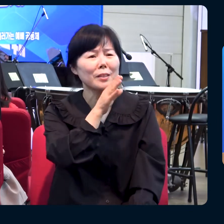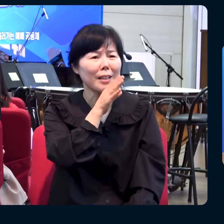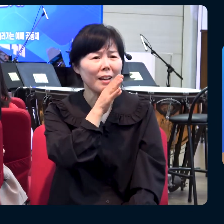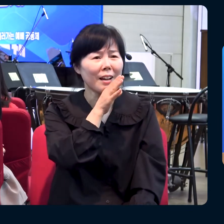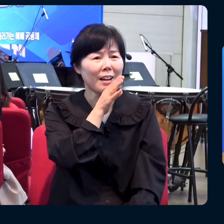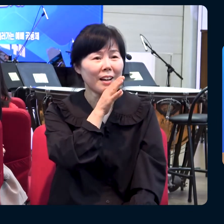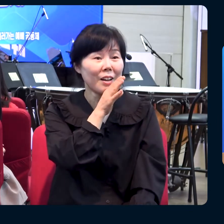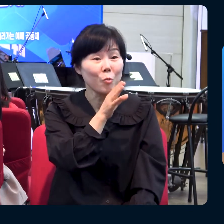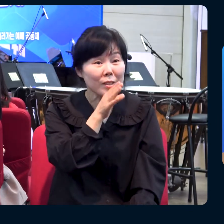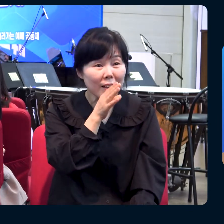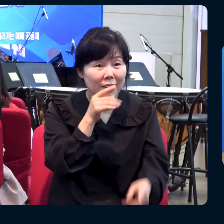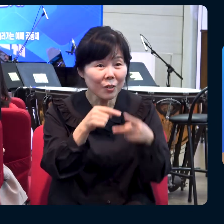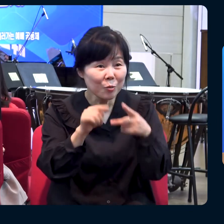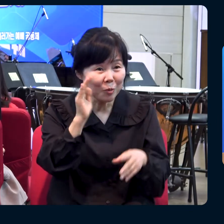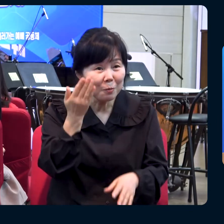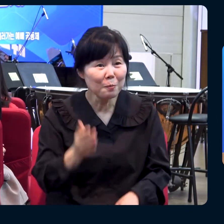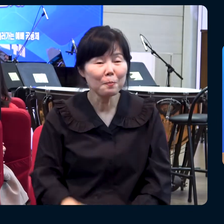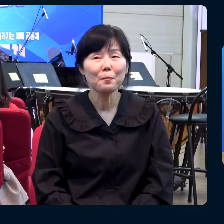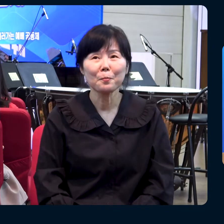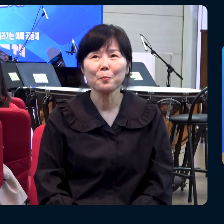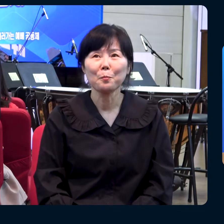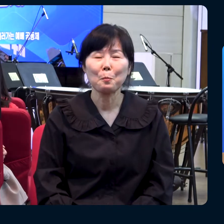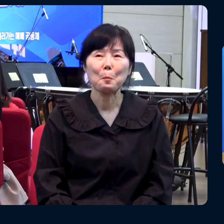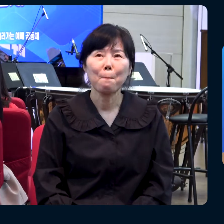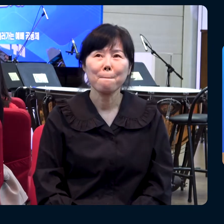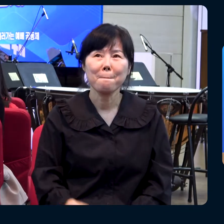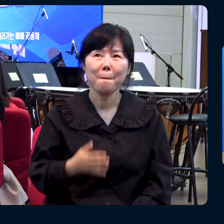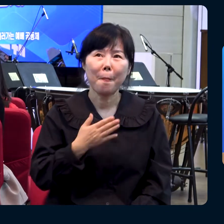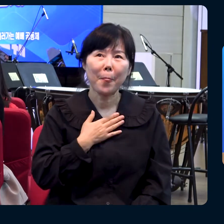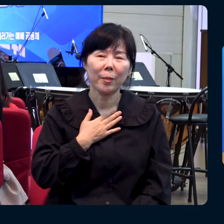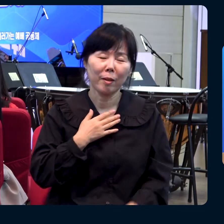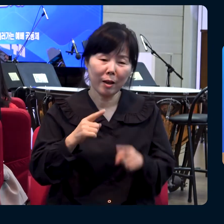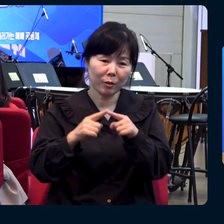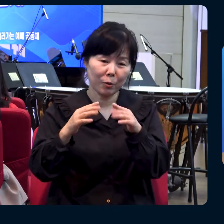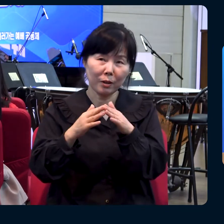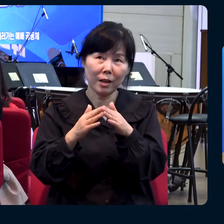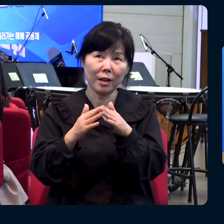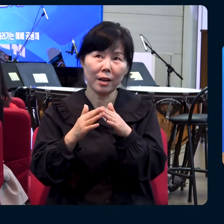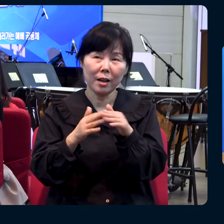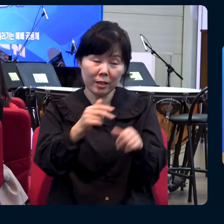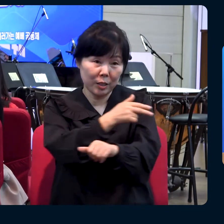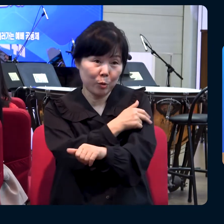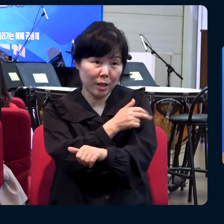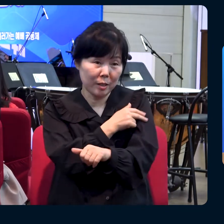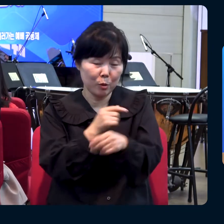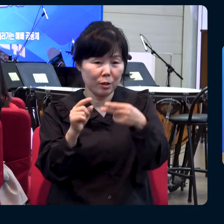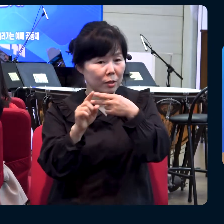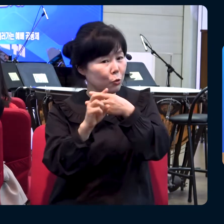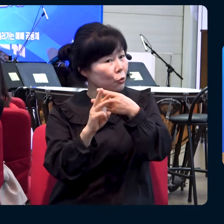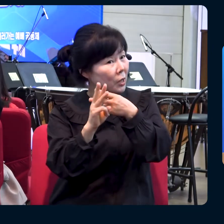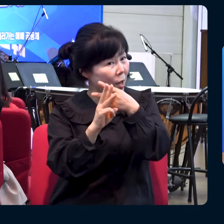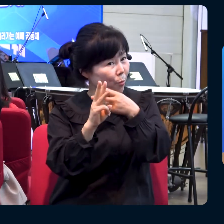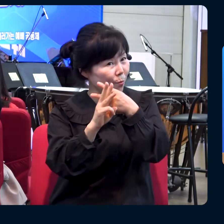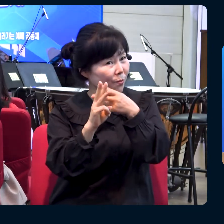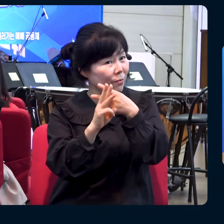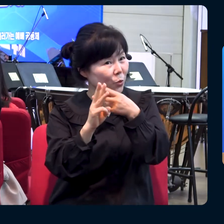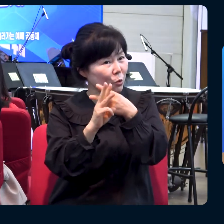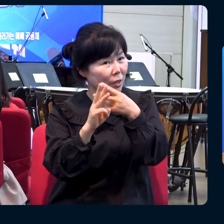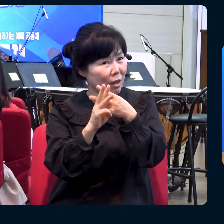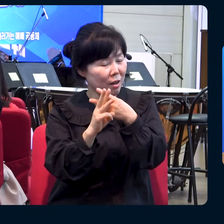있어요 없어요? 우리 교회 집사님이 중학교 3학년 아들 때문에 막 정말 눈물을 머금고 온